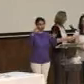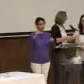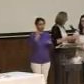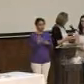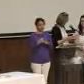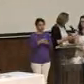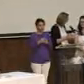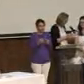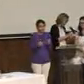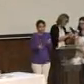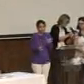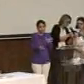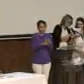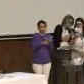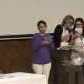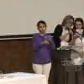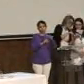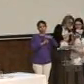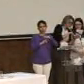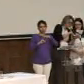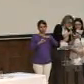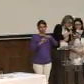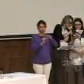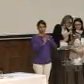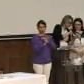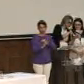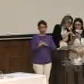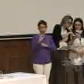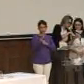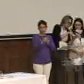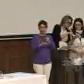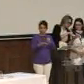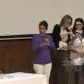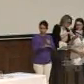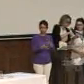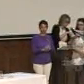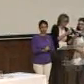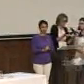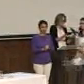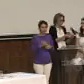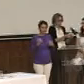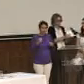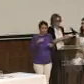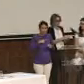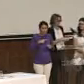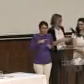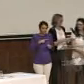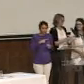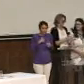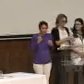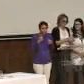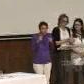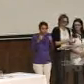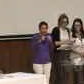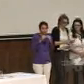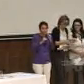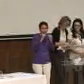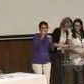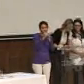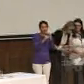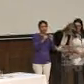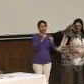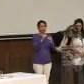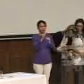praticamente a essência dos institutos. Nós temos na lei de criação a necessidade de fazer educação inclusiva, de produzir e desenvolver